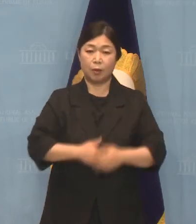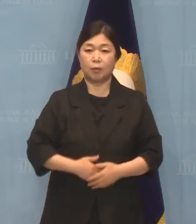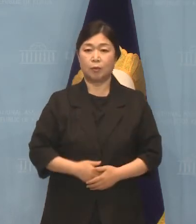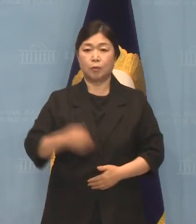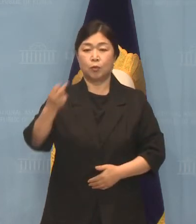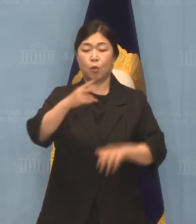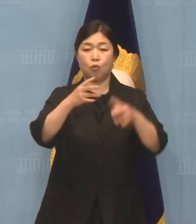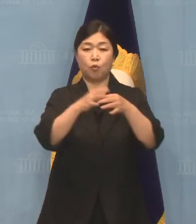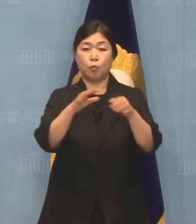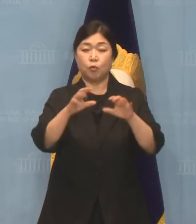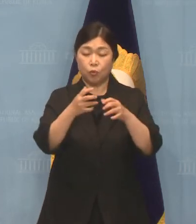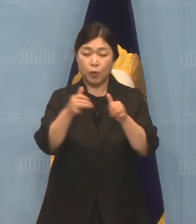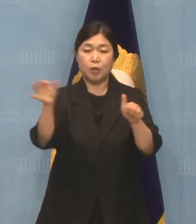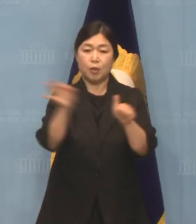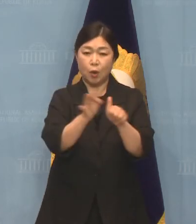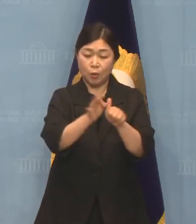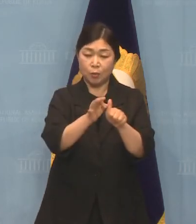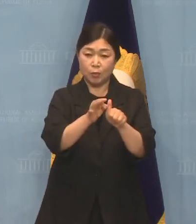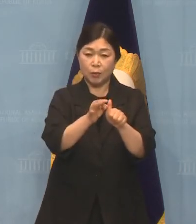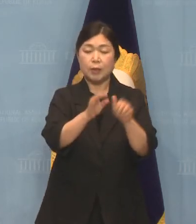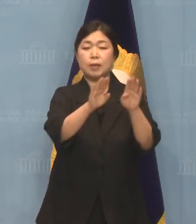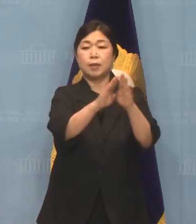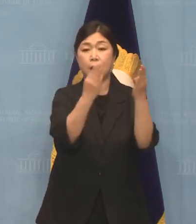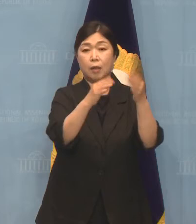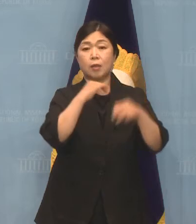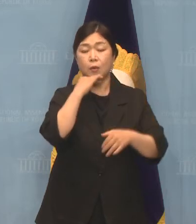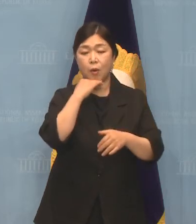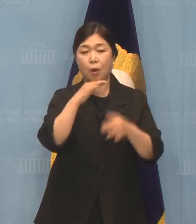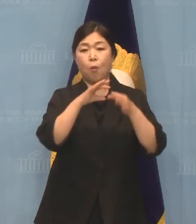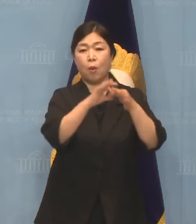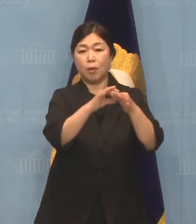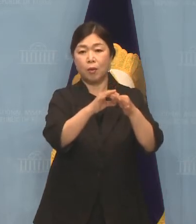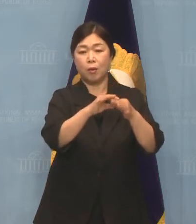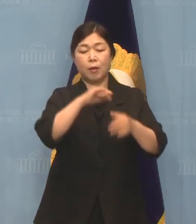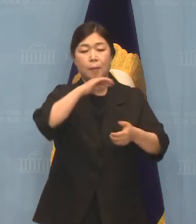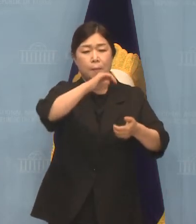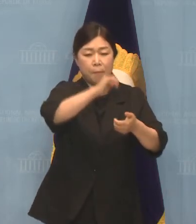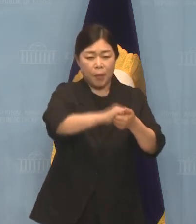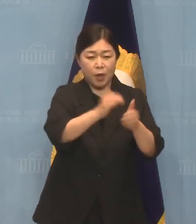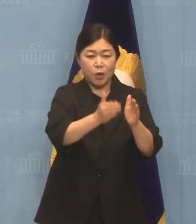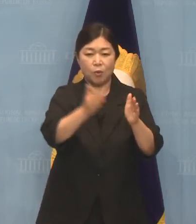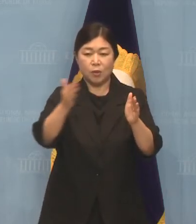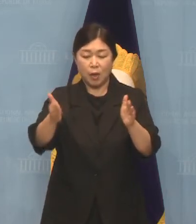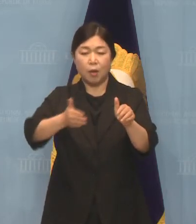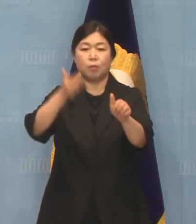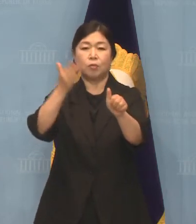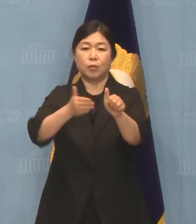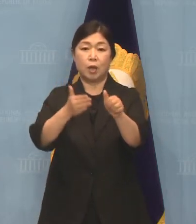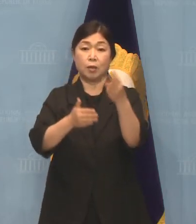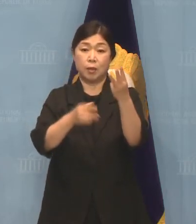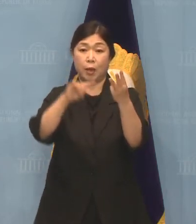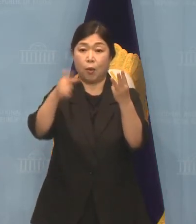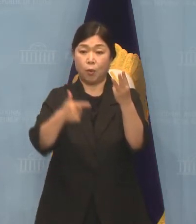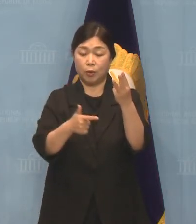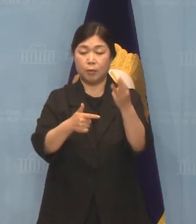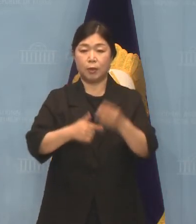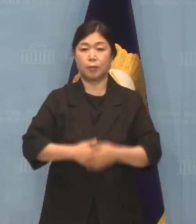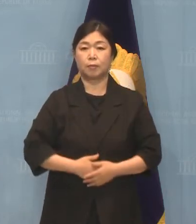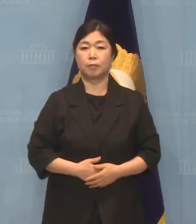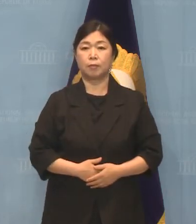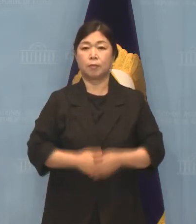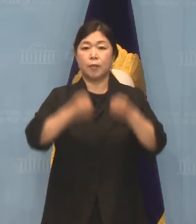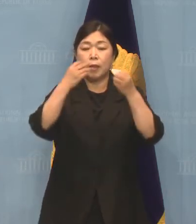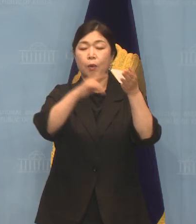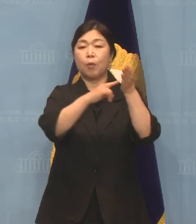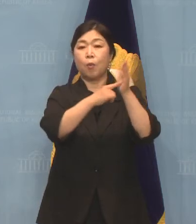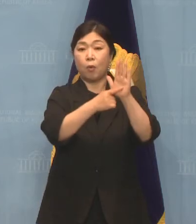그리고 국민연금 수급 개시 연령과 연계하여 정년 연장을 요청하는 청원 등 총 3건입니다. 새로